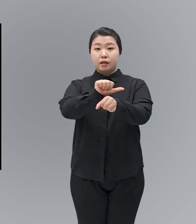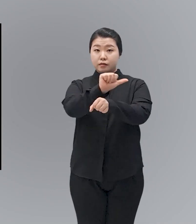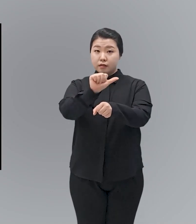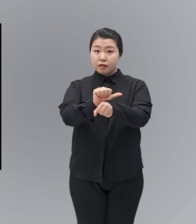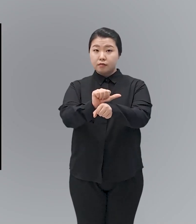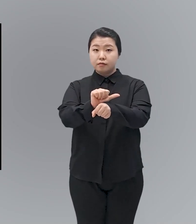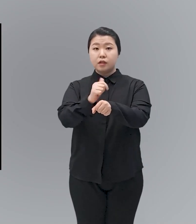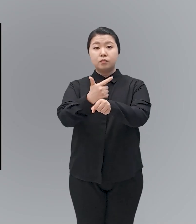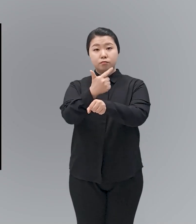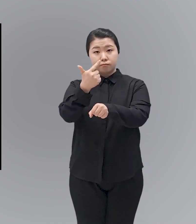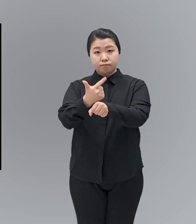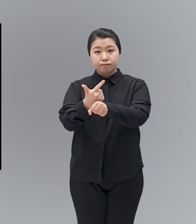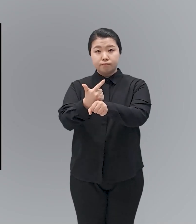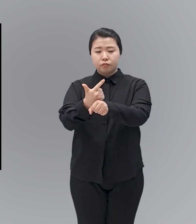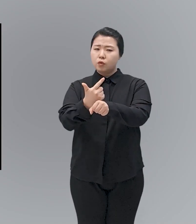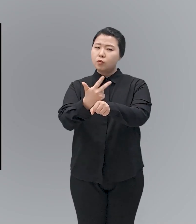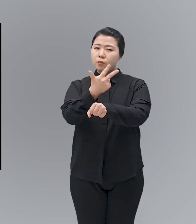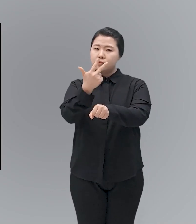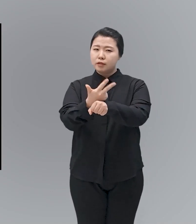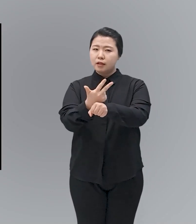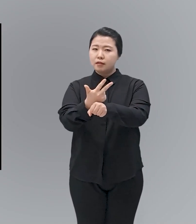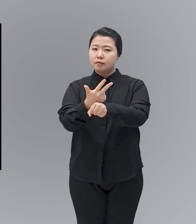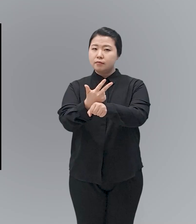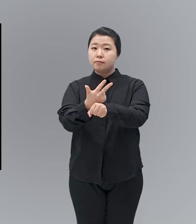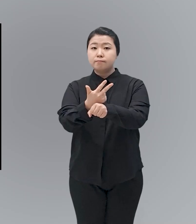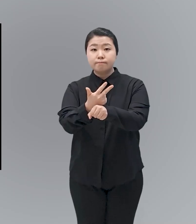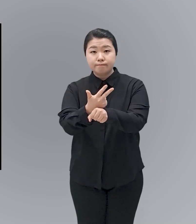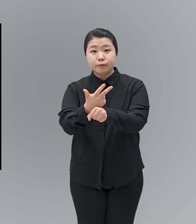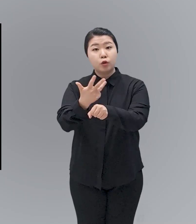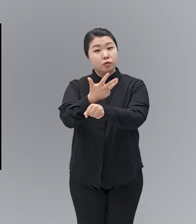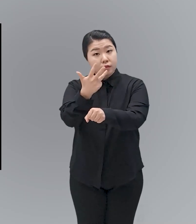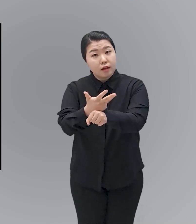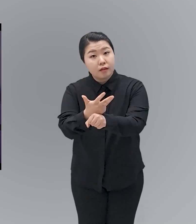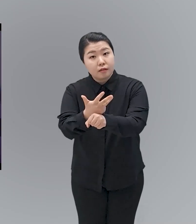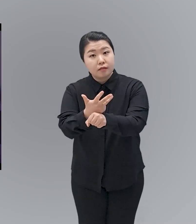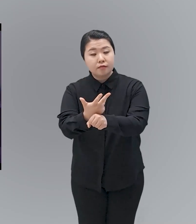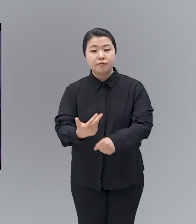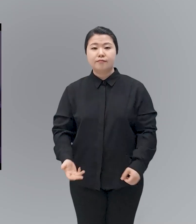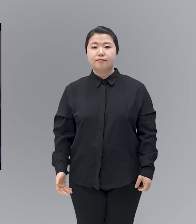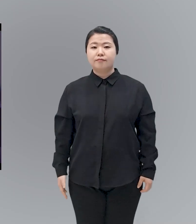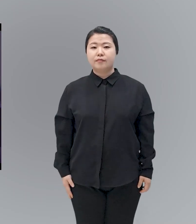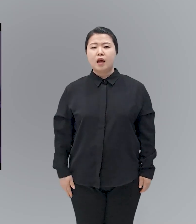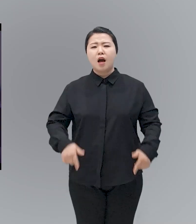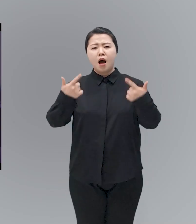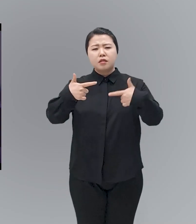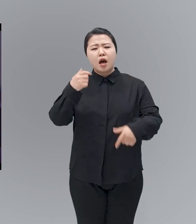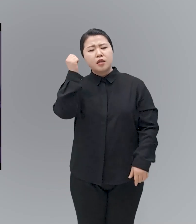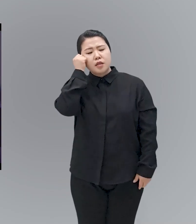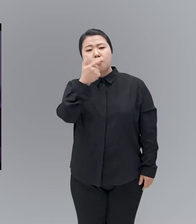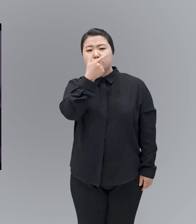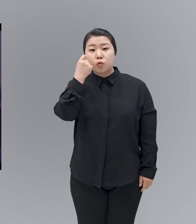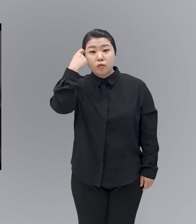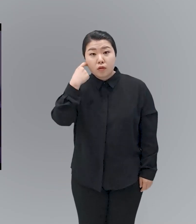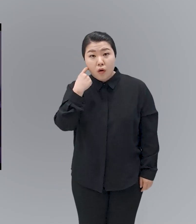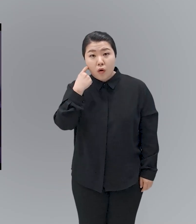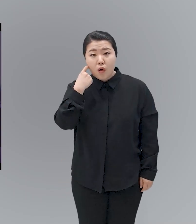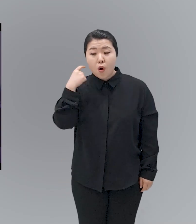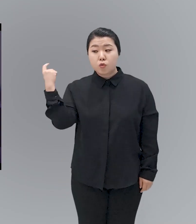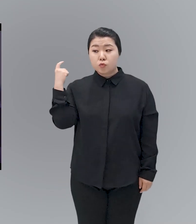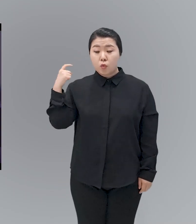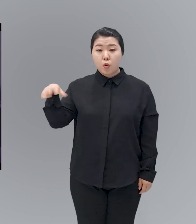세계. 산자와 죽은 자들 사이의 기이한 대화. 작가 카르푸르 사부아르. 책